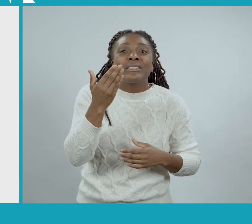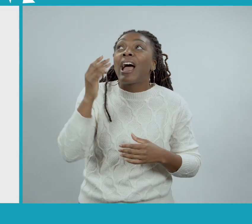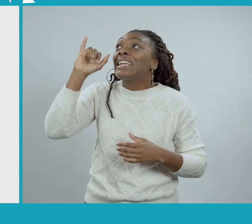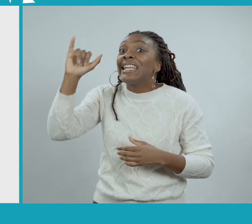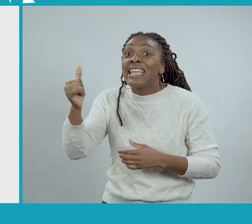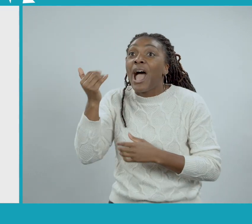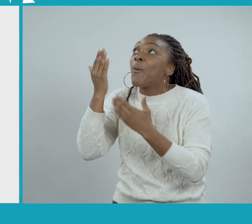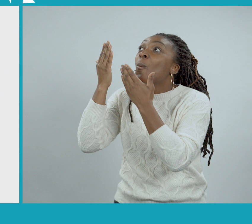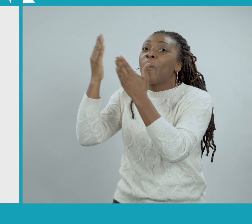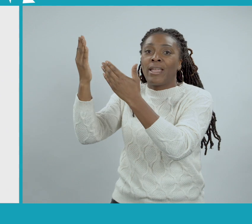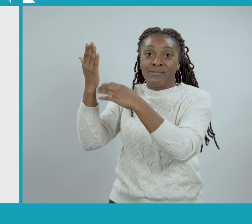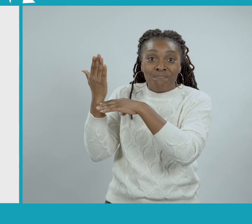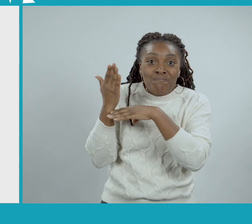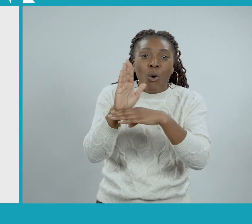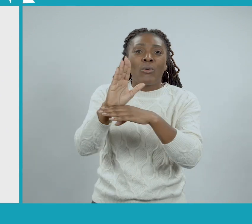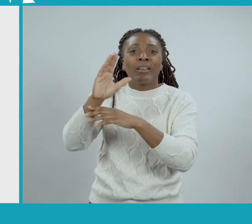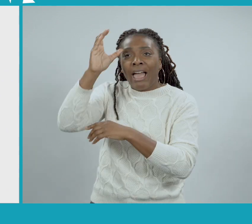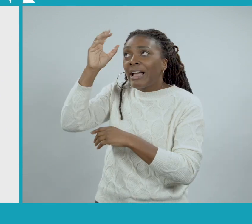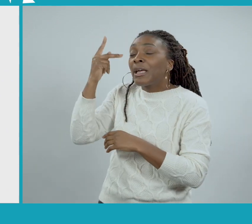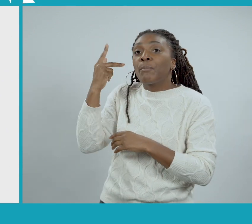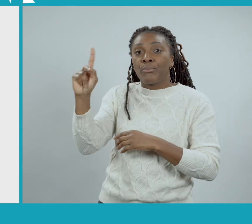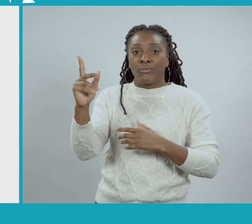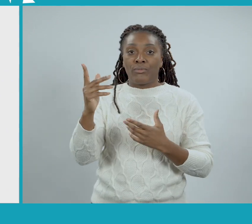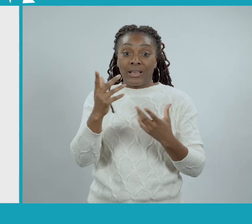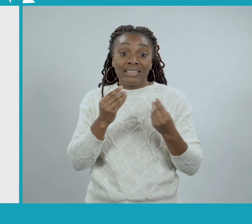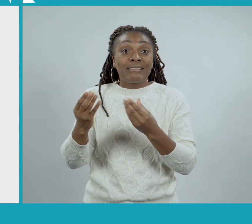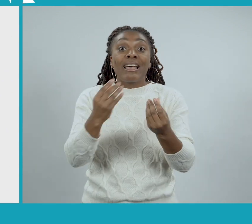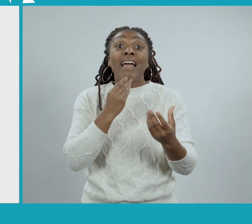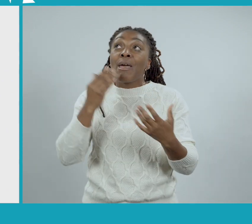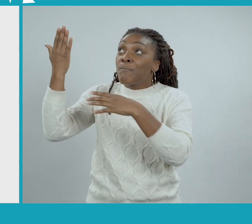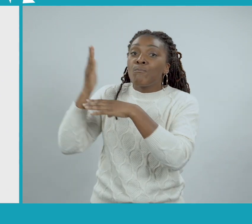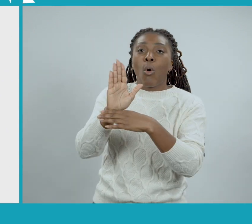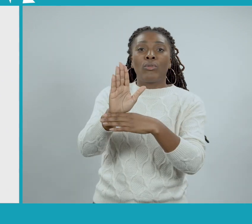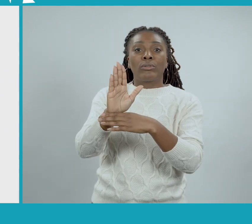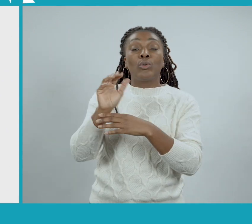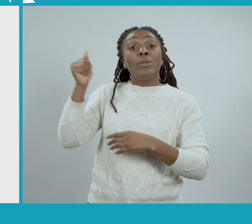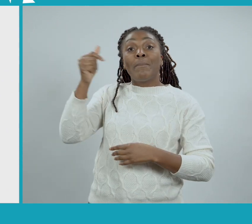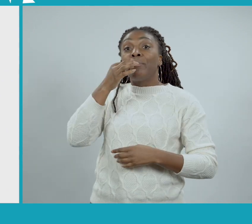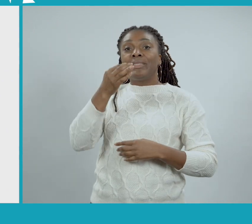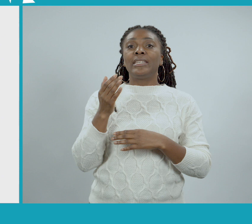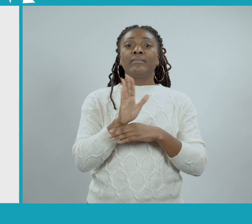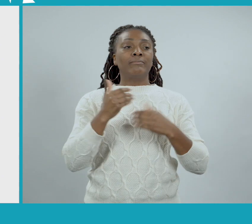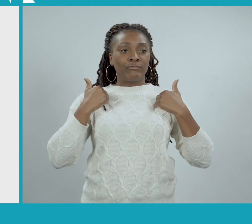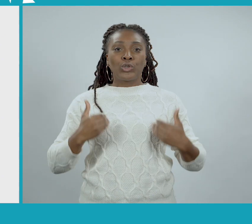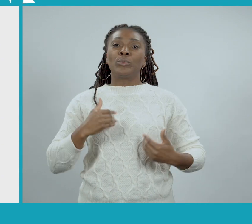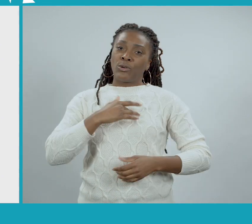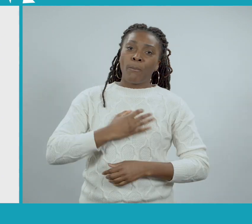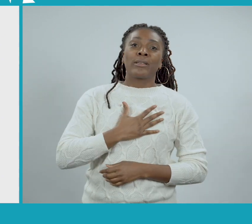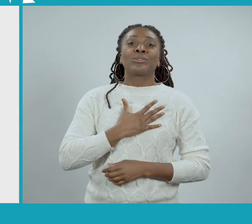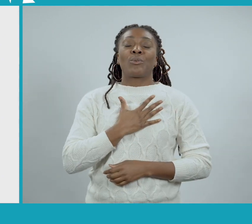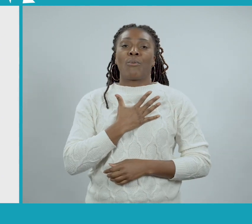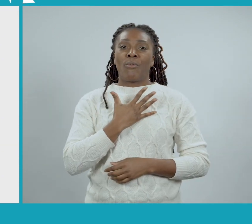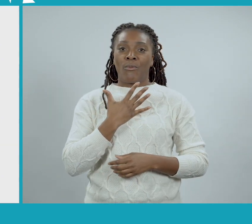lorsque Yahweh révèle son caractère aux Israélites dans le désert, il commence par dire qu'il est